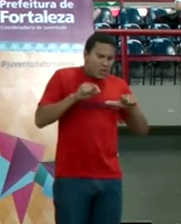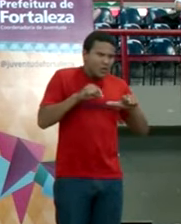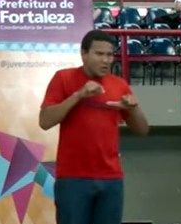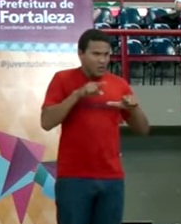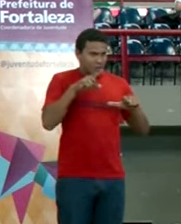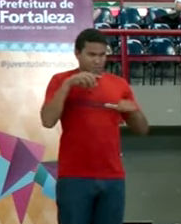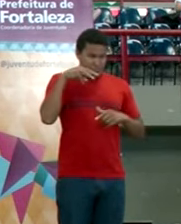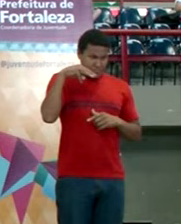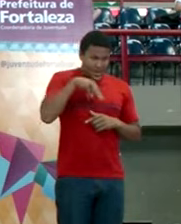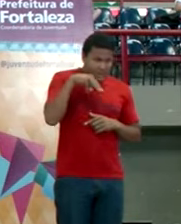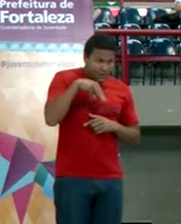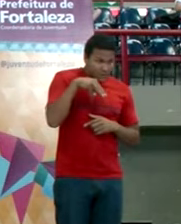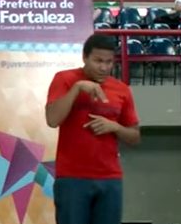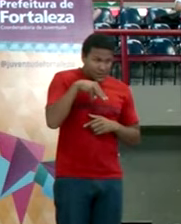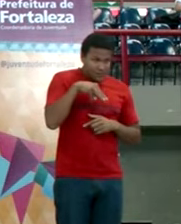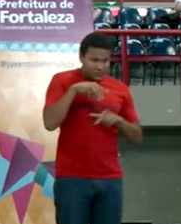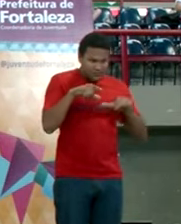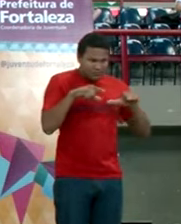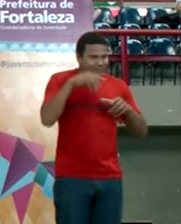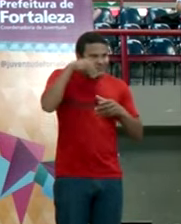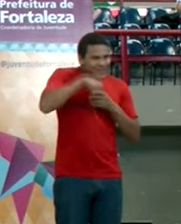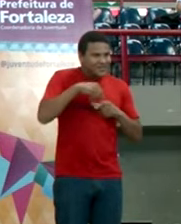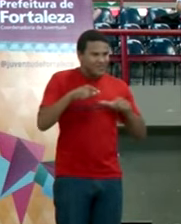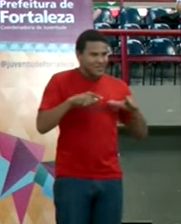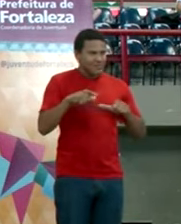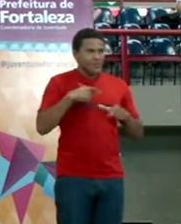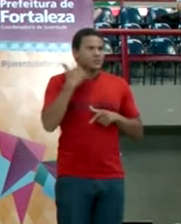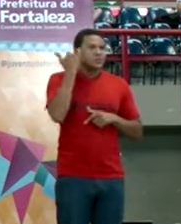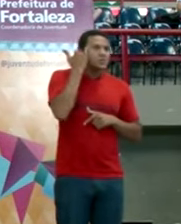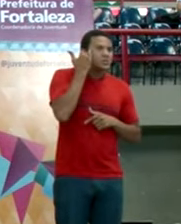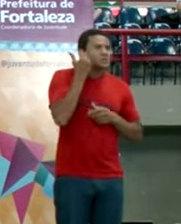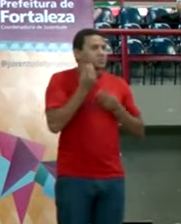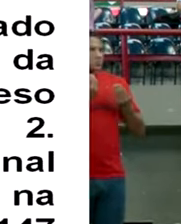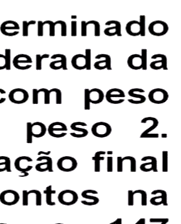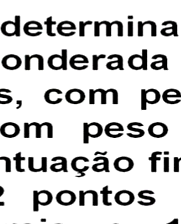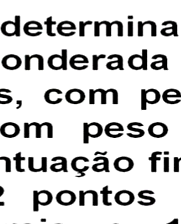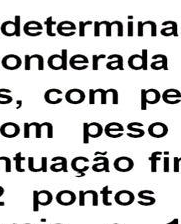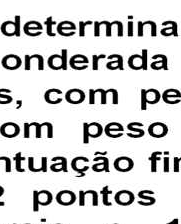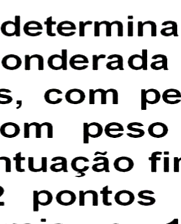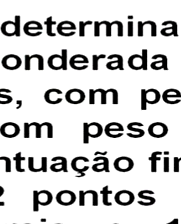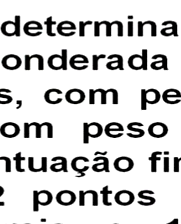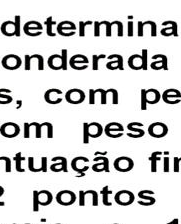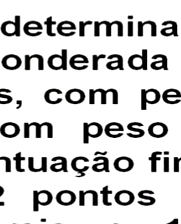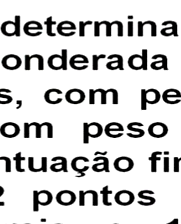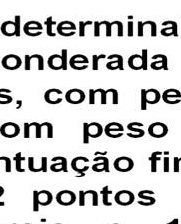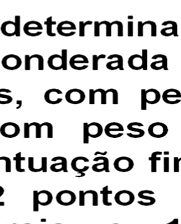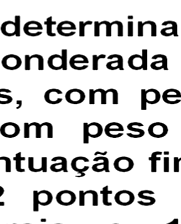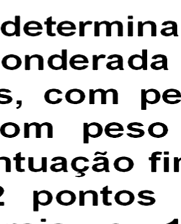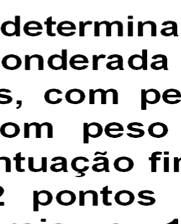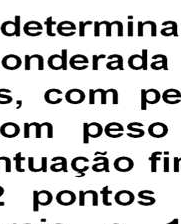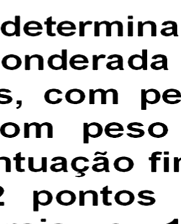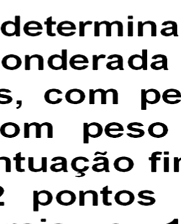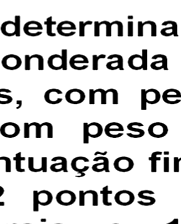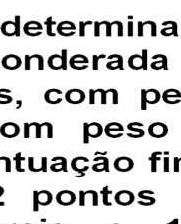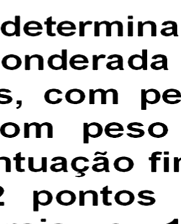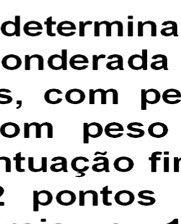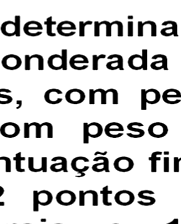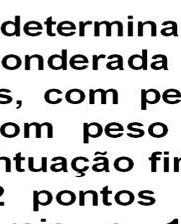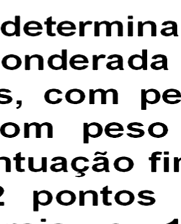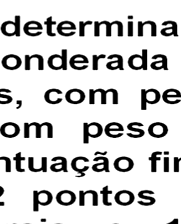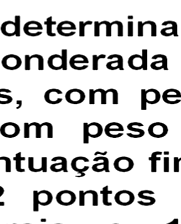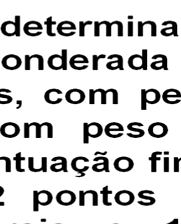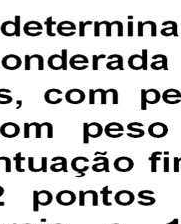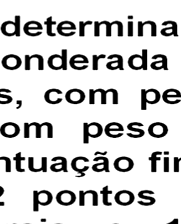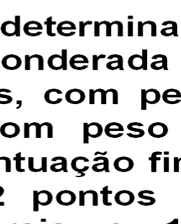né existe um tipo de média que também costuma cair na prova do Enem que é a média ponderada o que é que